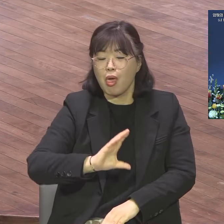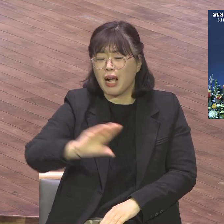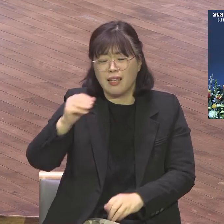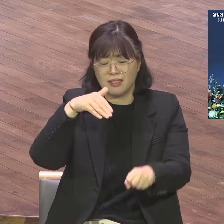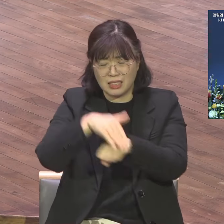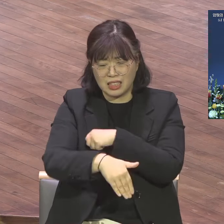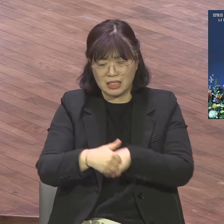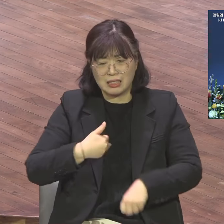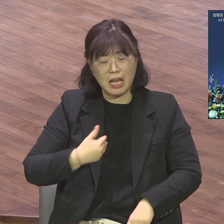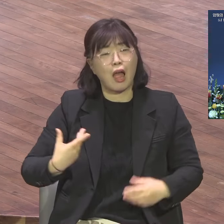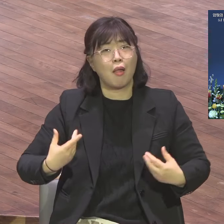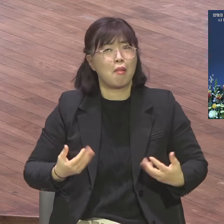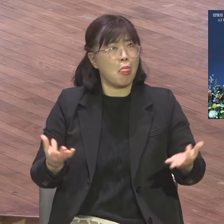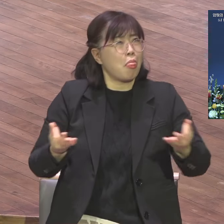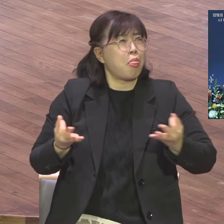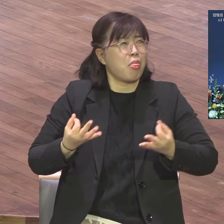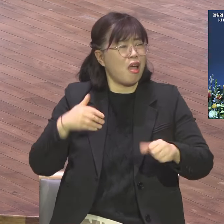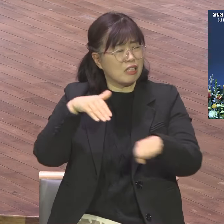뭐냐?